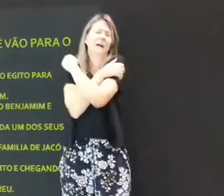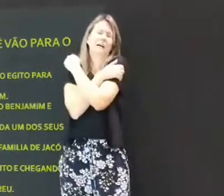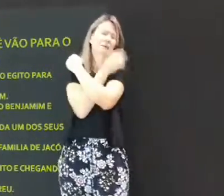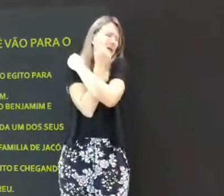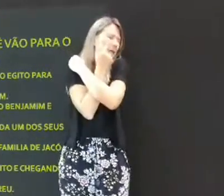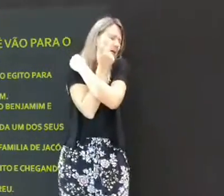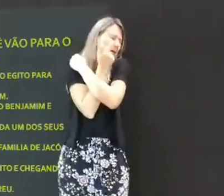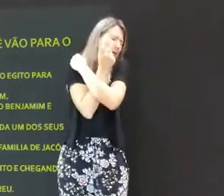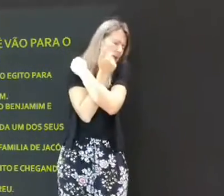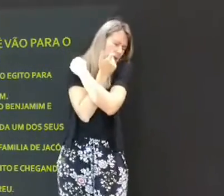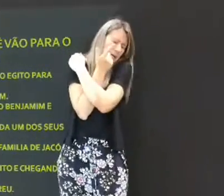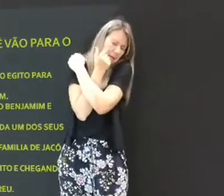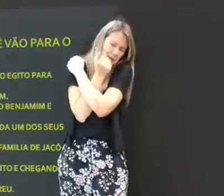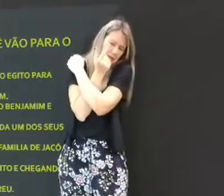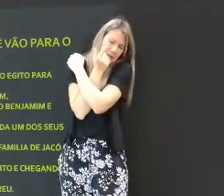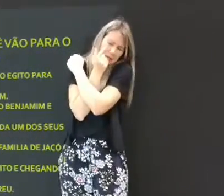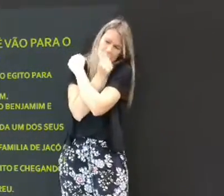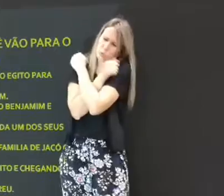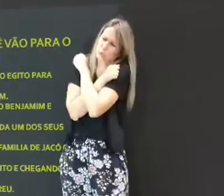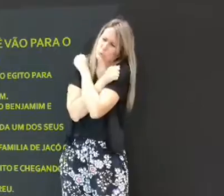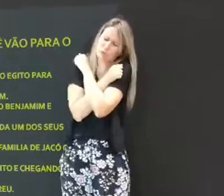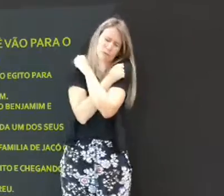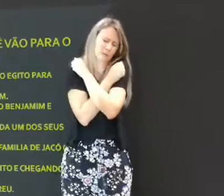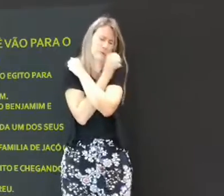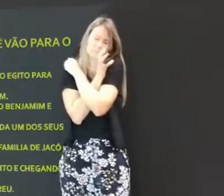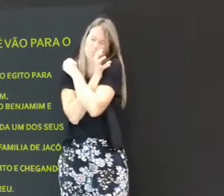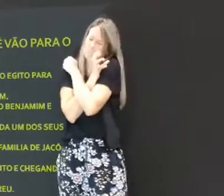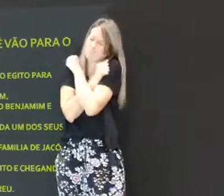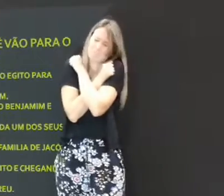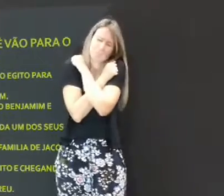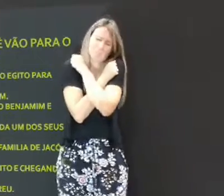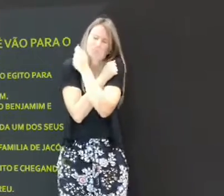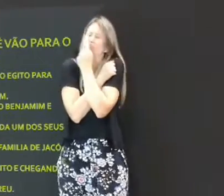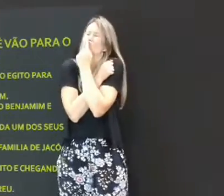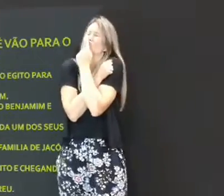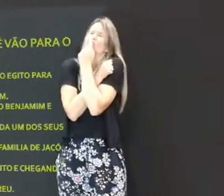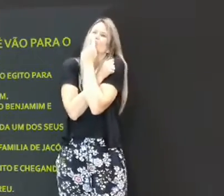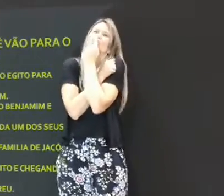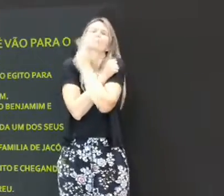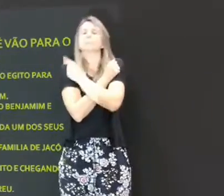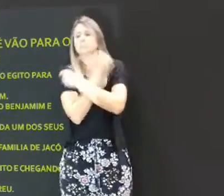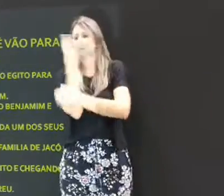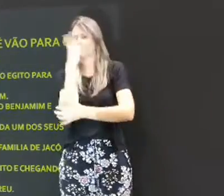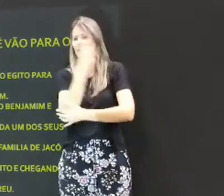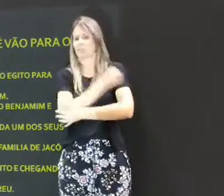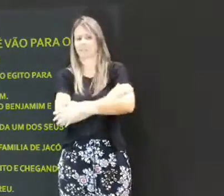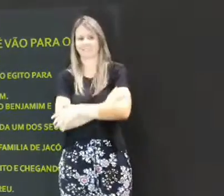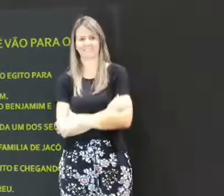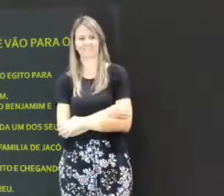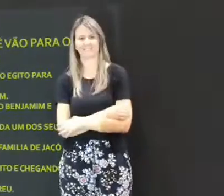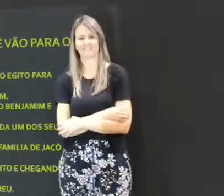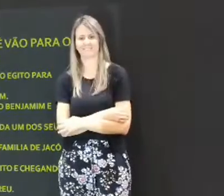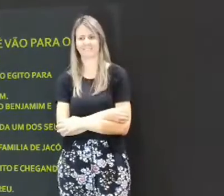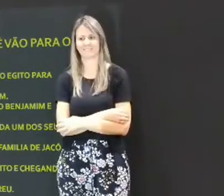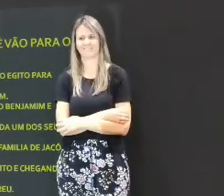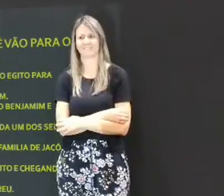abraçou. E choraram, os dois choravam, amor, né, bem unidos os dois. Que